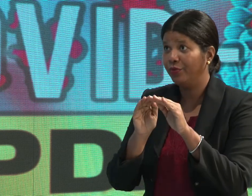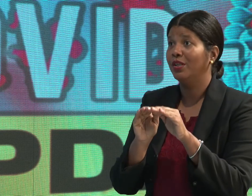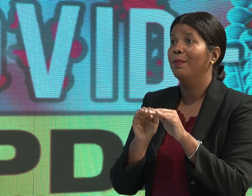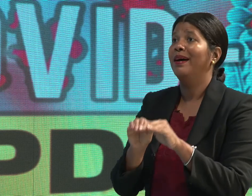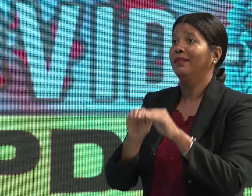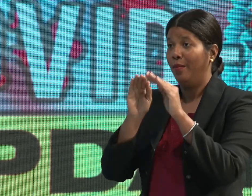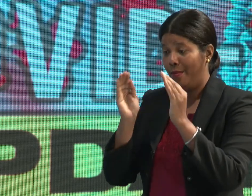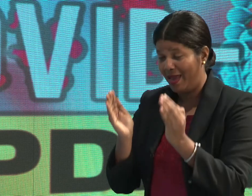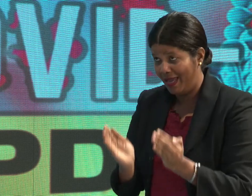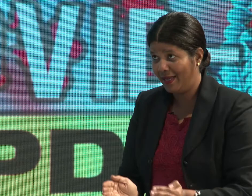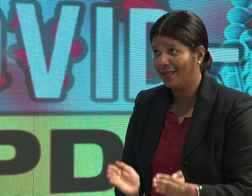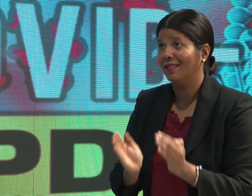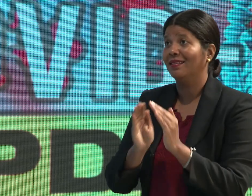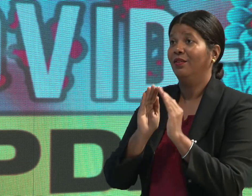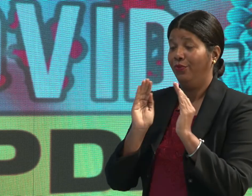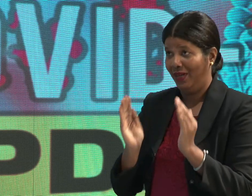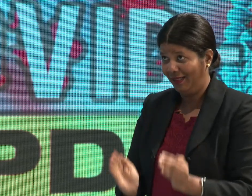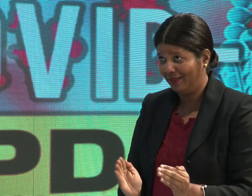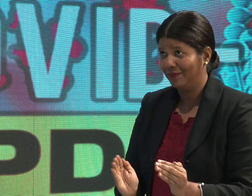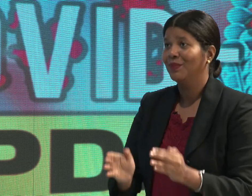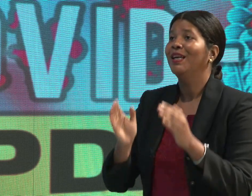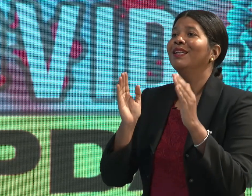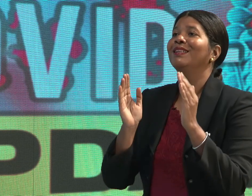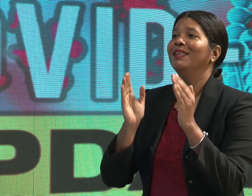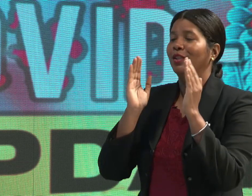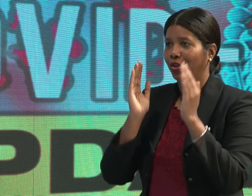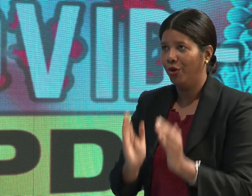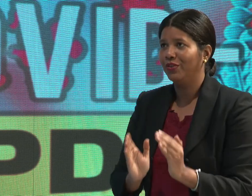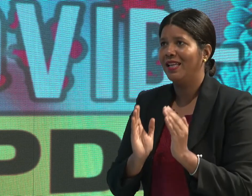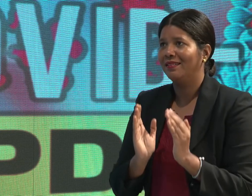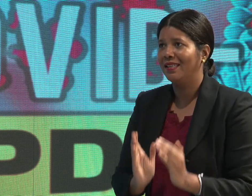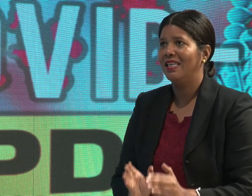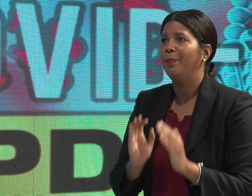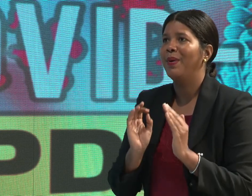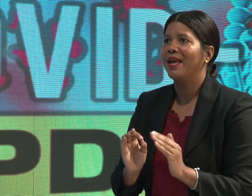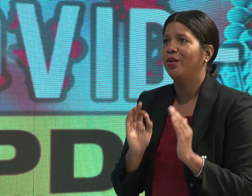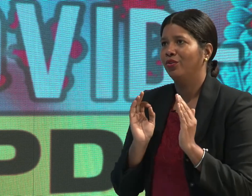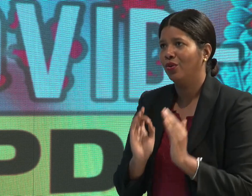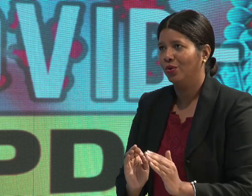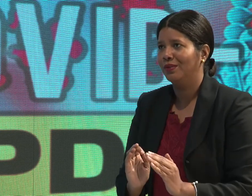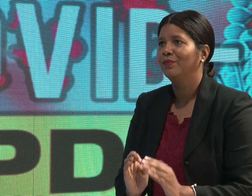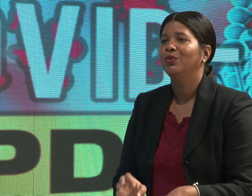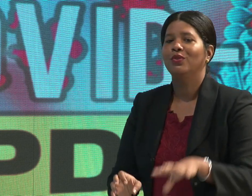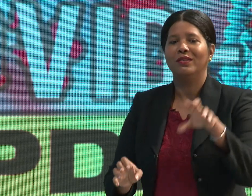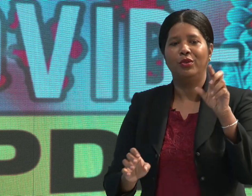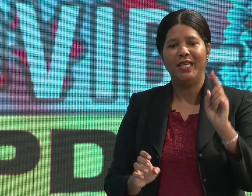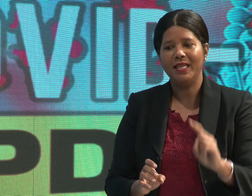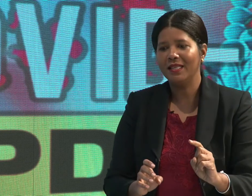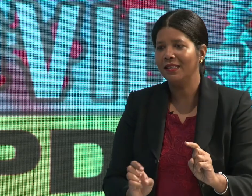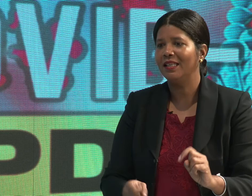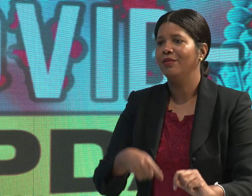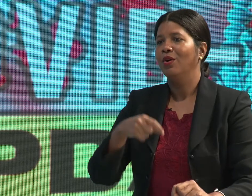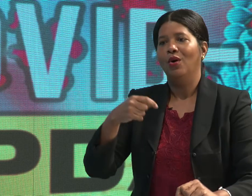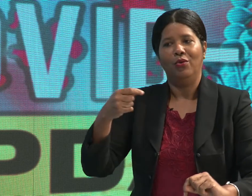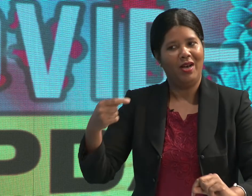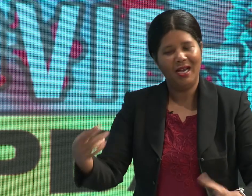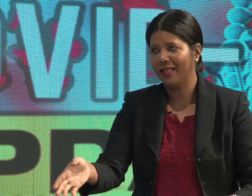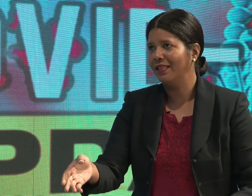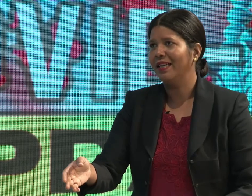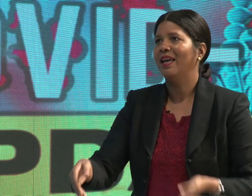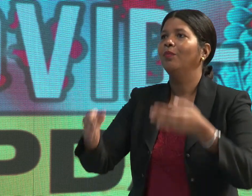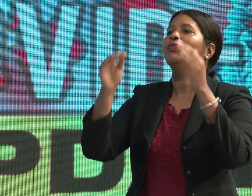deze maand, voor de maand mei, dat is al vast, die 1000 SRD per huishouden. Dus als u 1 kind heeft